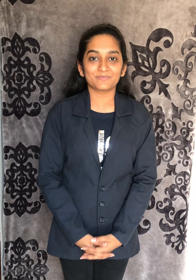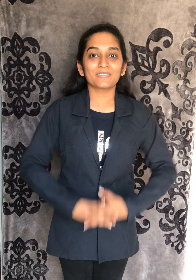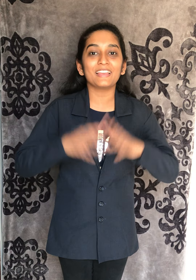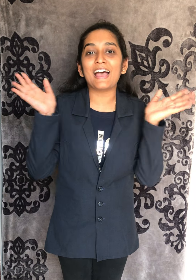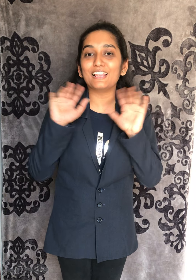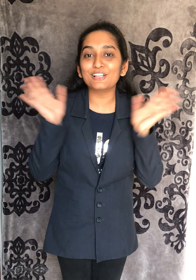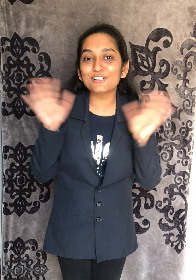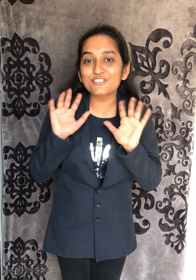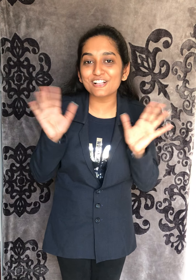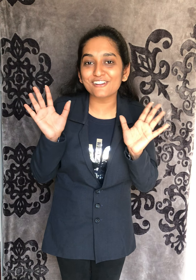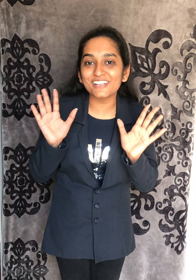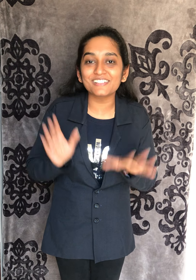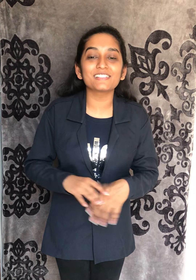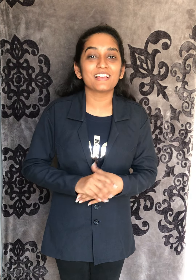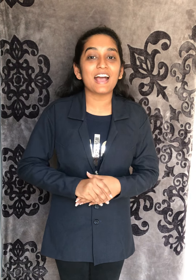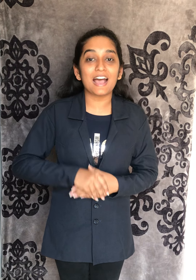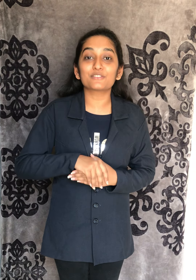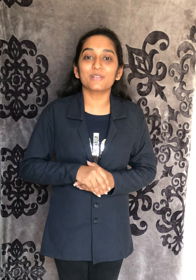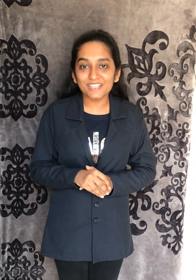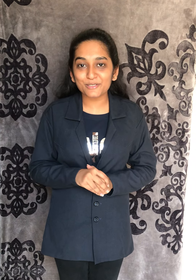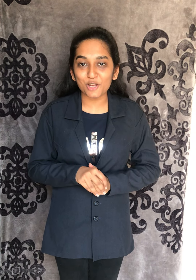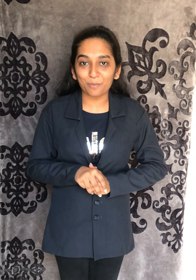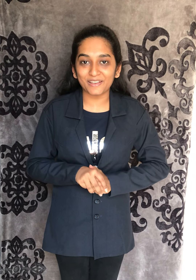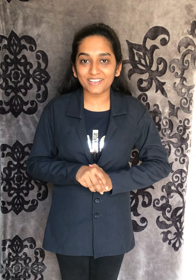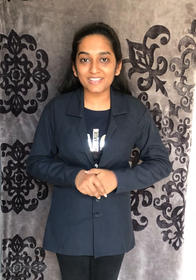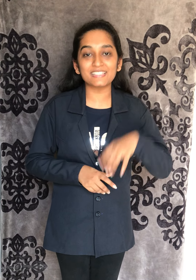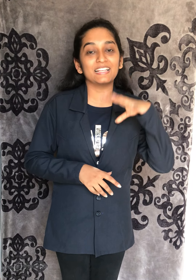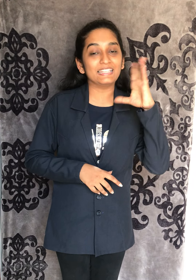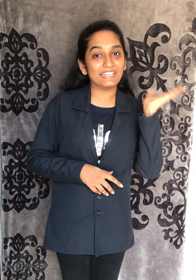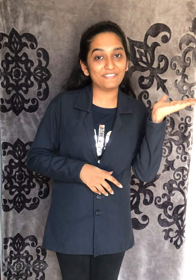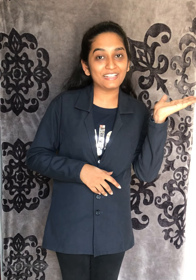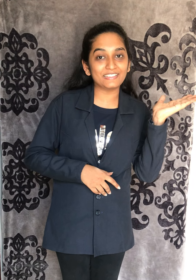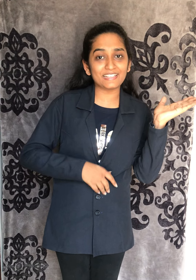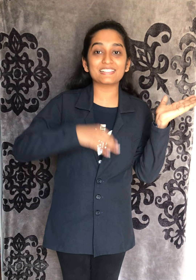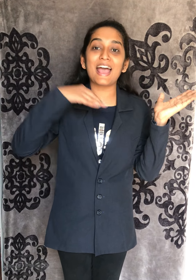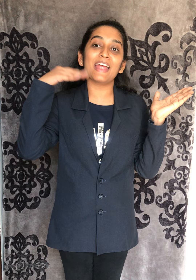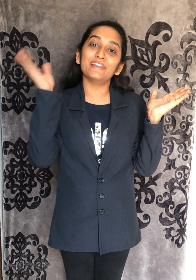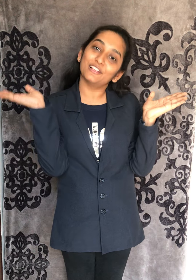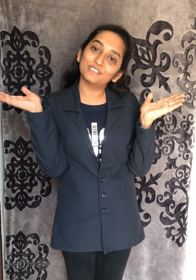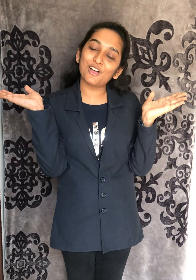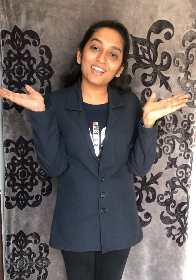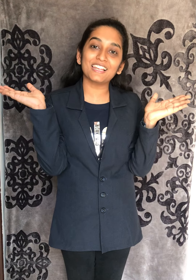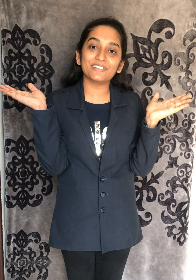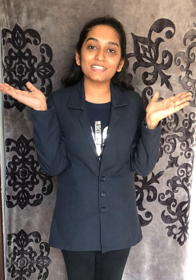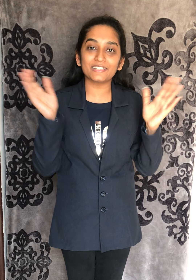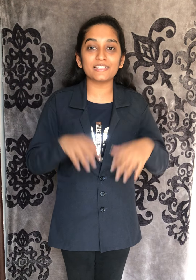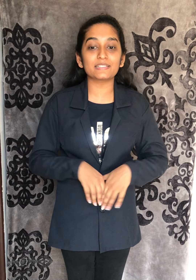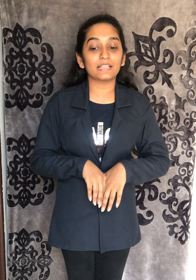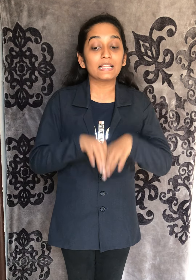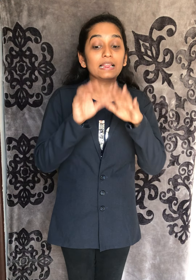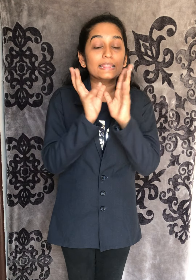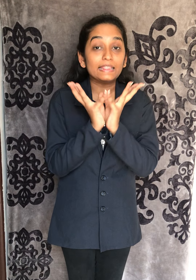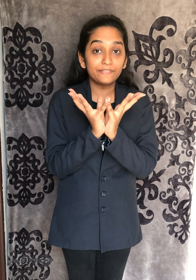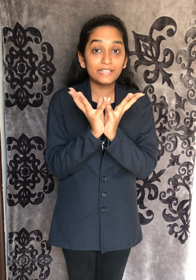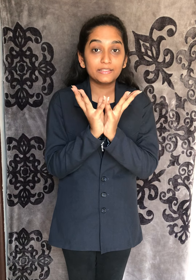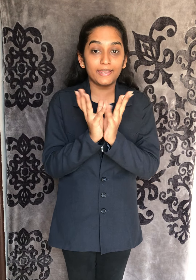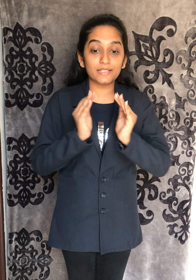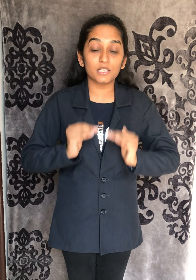Hello Children's, Our Today's Topic is Living Things and Non-Living Things. Living Things